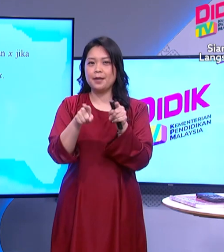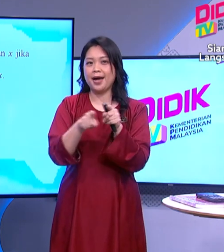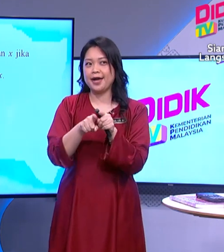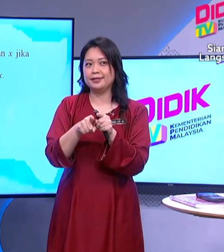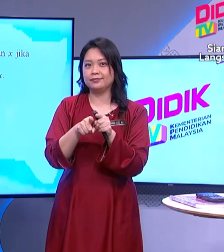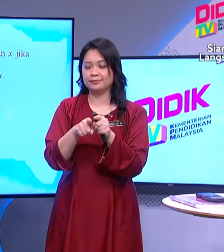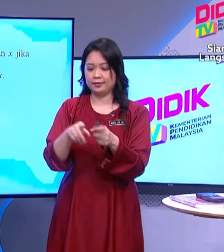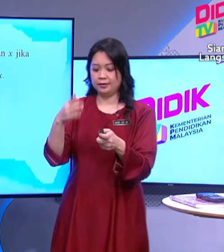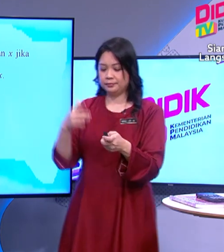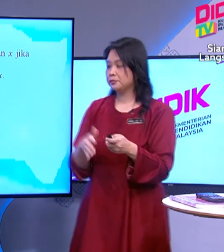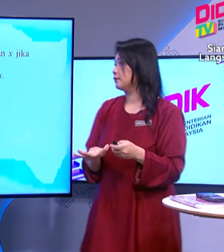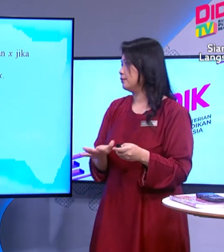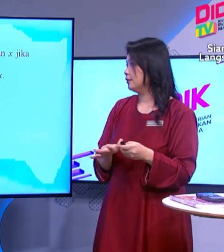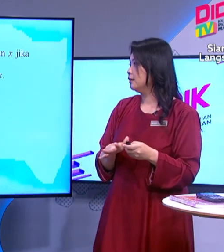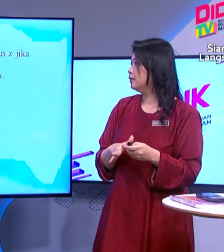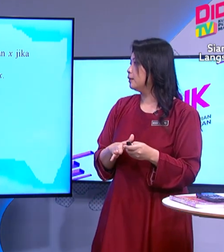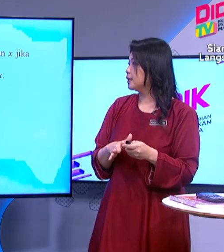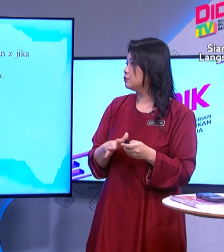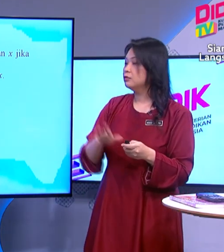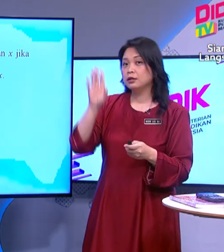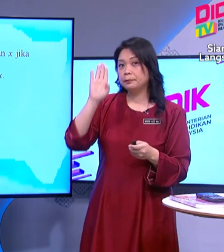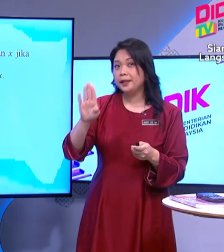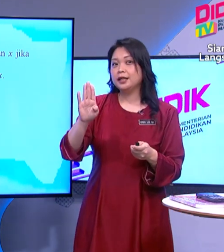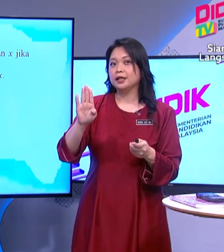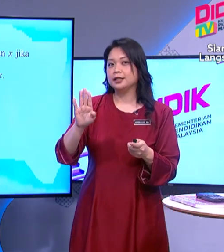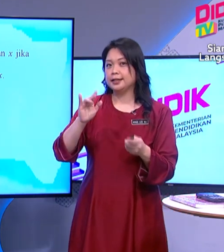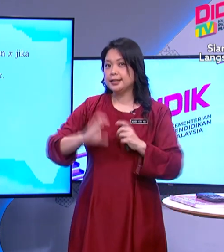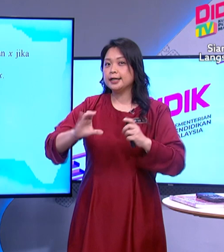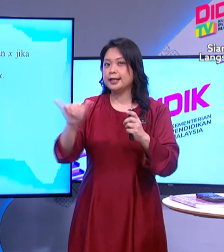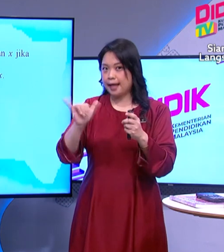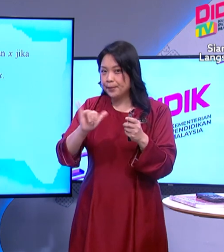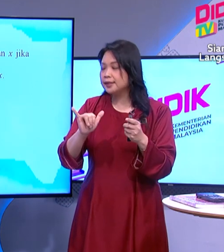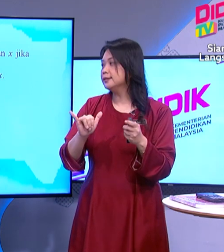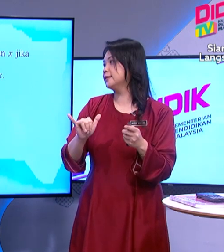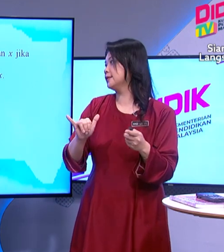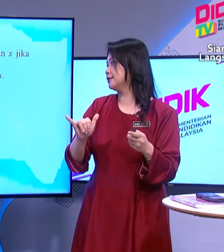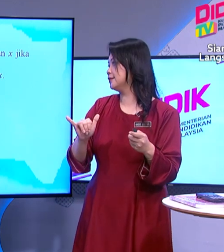persamaan Hai lepas tu bi caranya sama